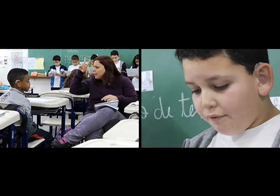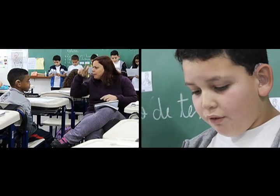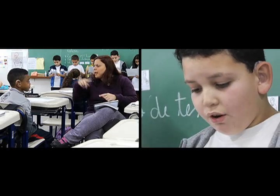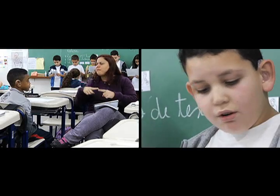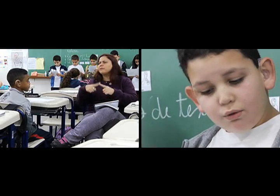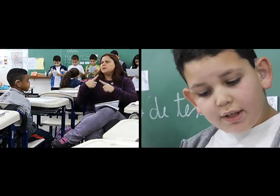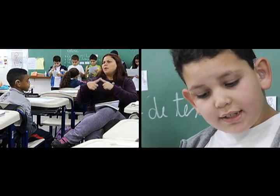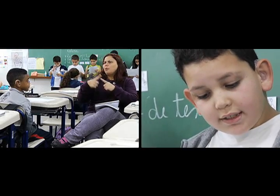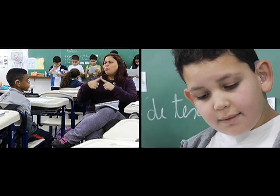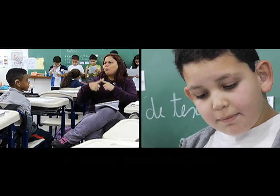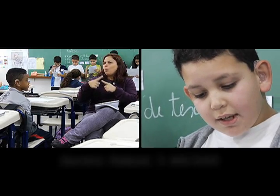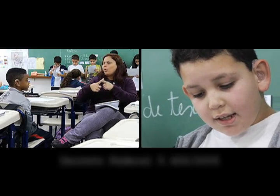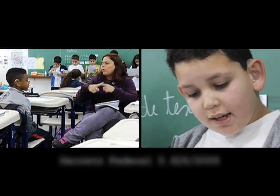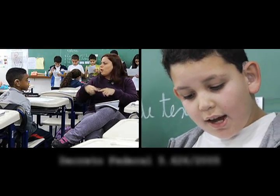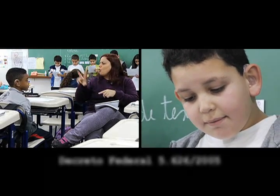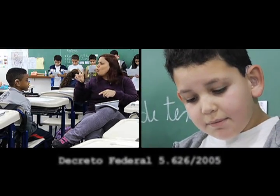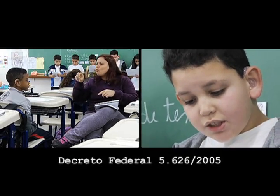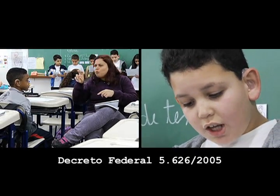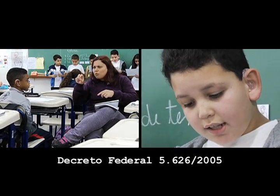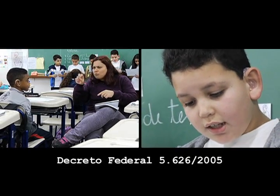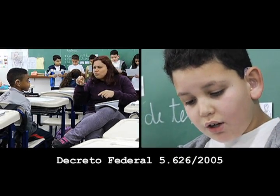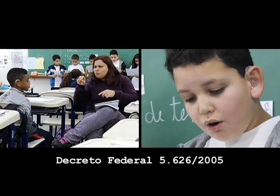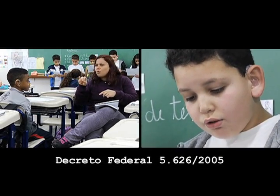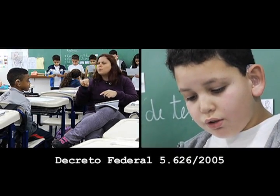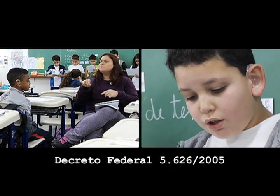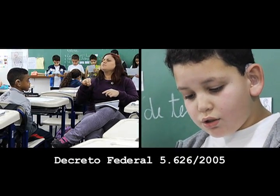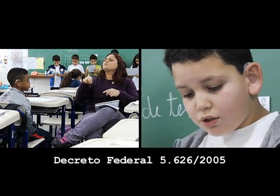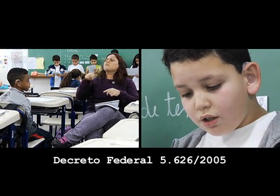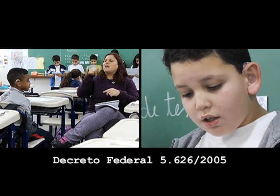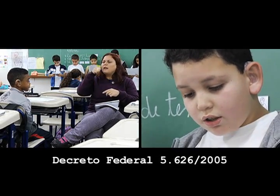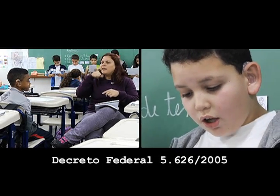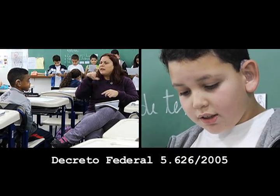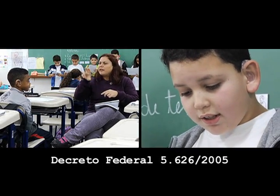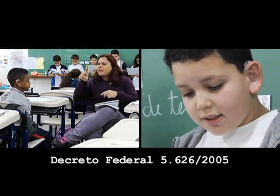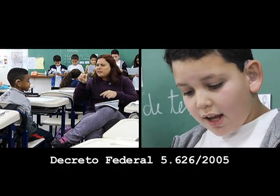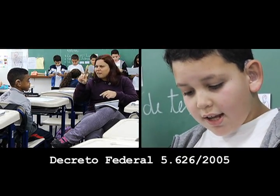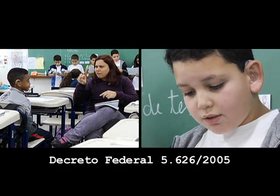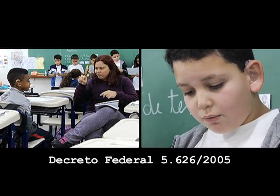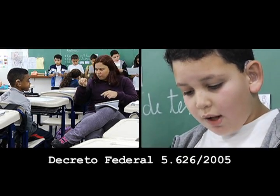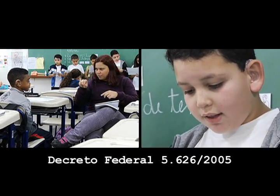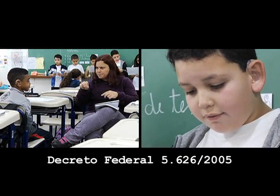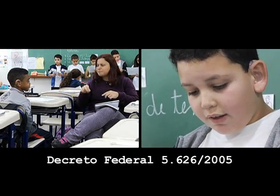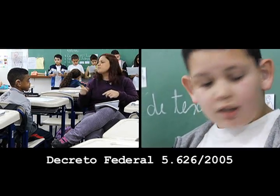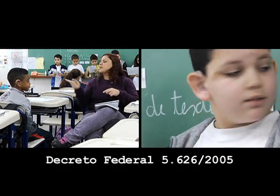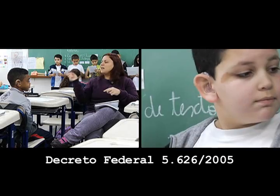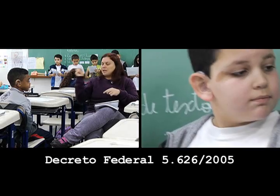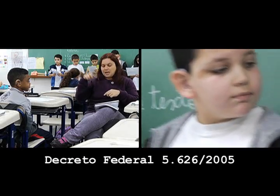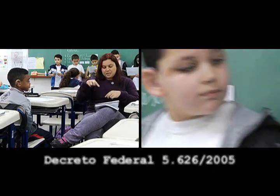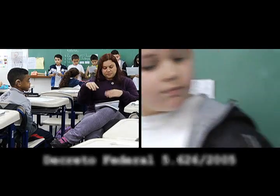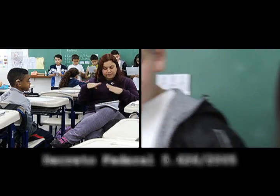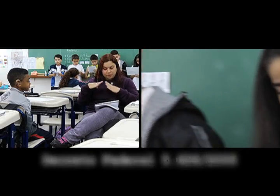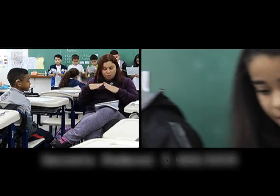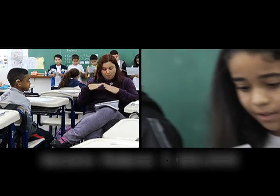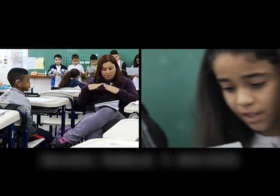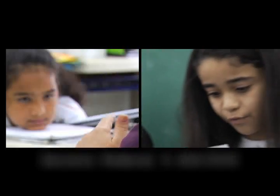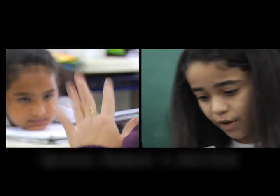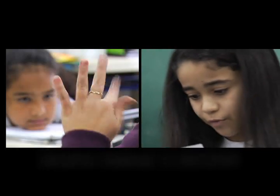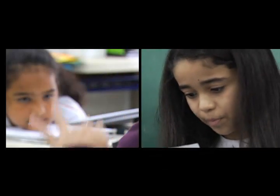O Decreto Federal 5.626, de 2005, estabelece que estudantes como Lucas, Graziele